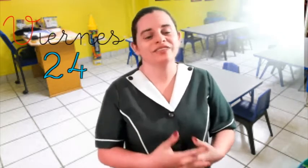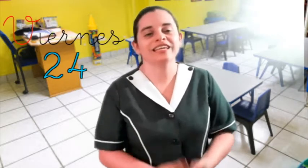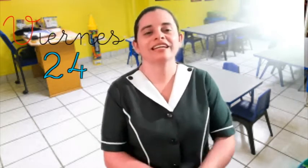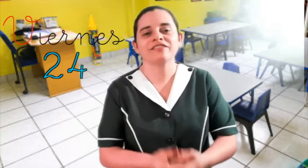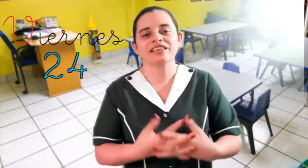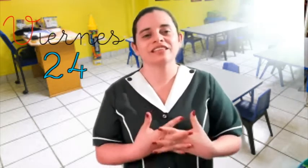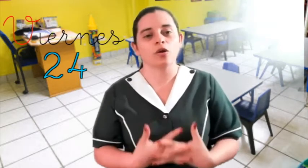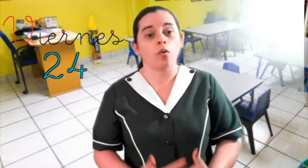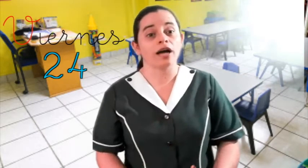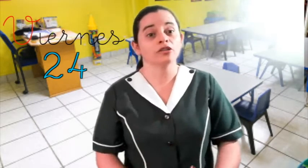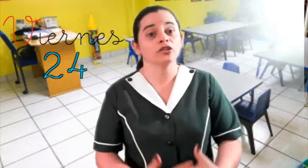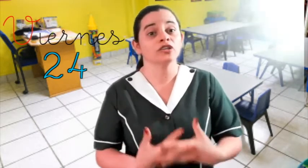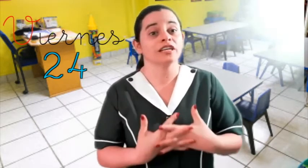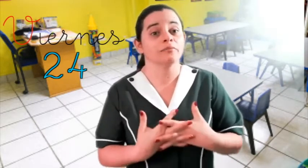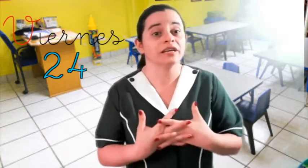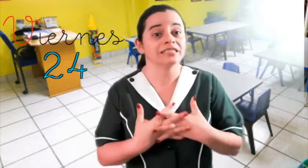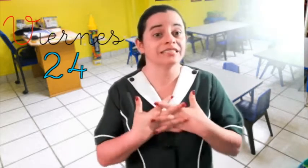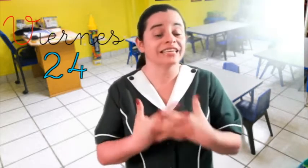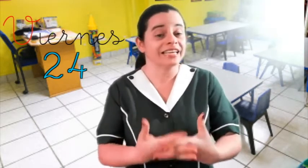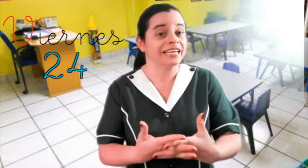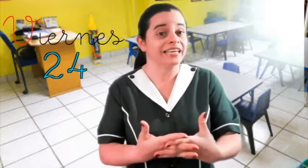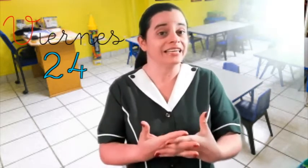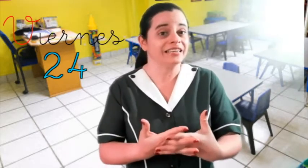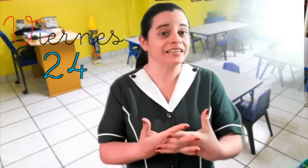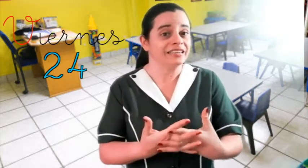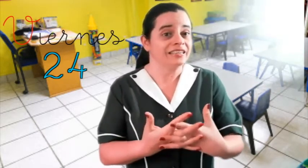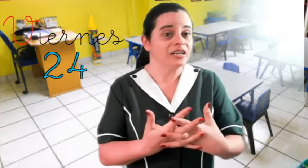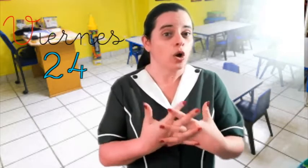24, viernes 24 del mes de